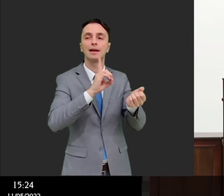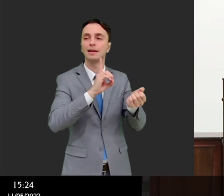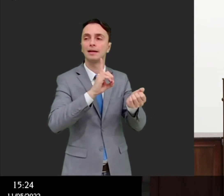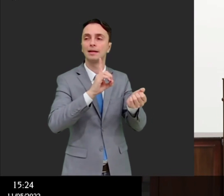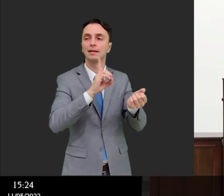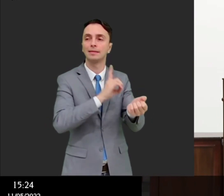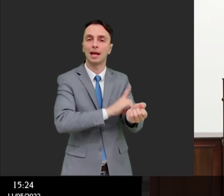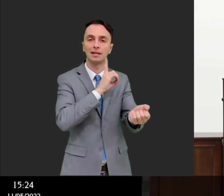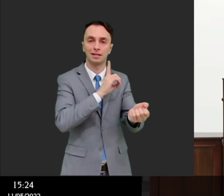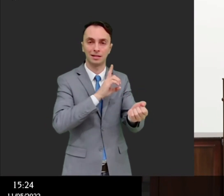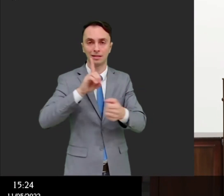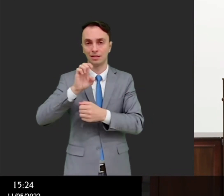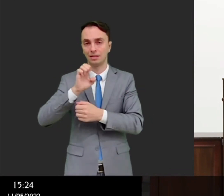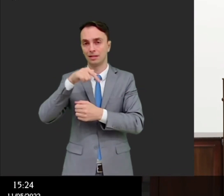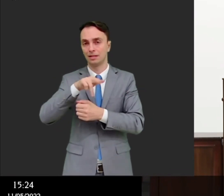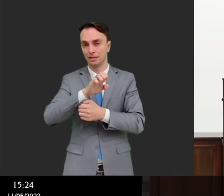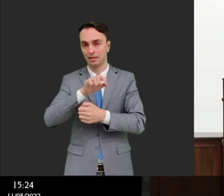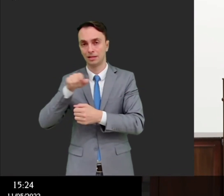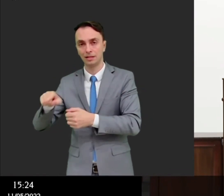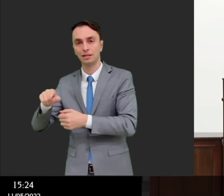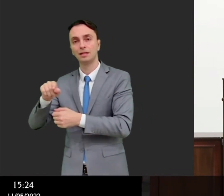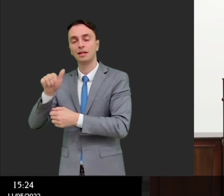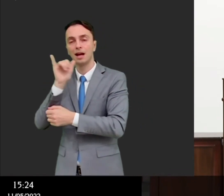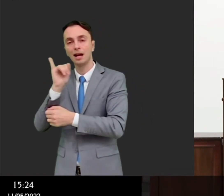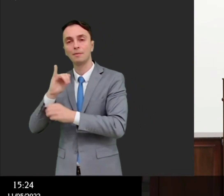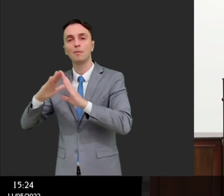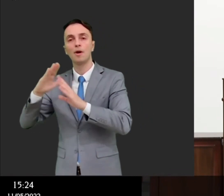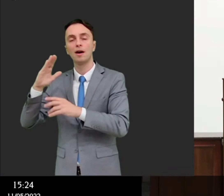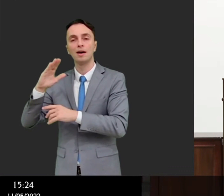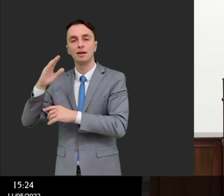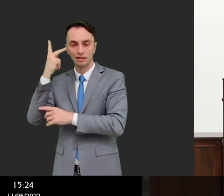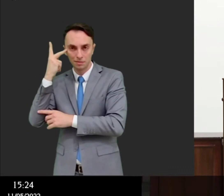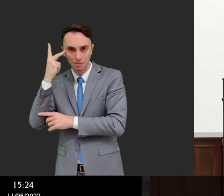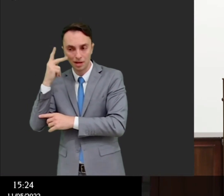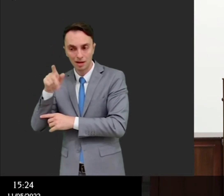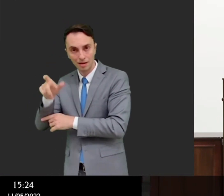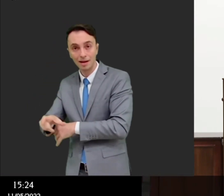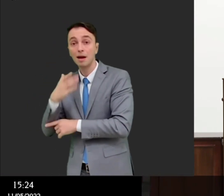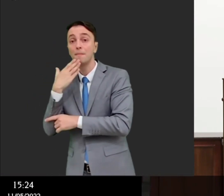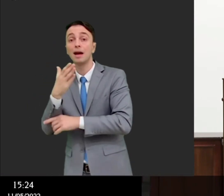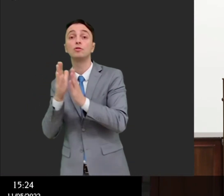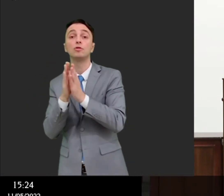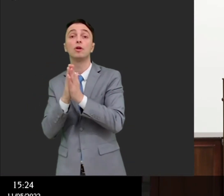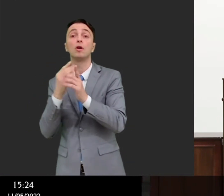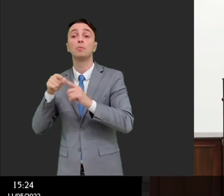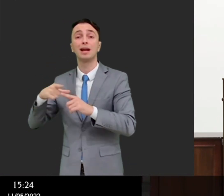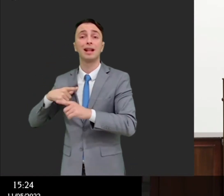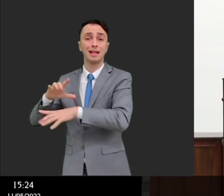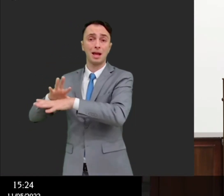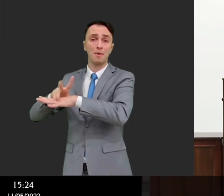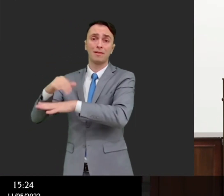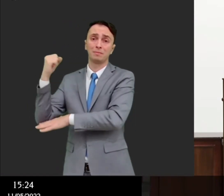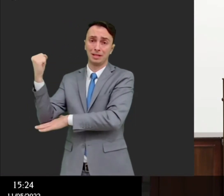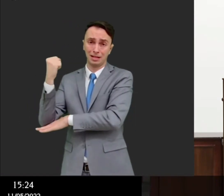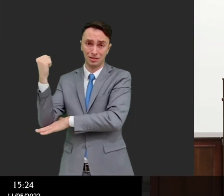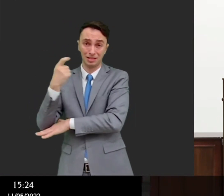irmão Roselito de São Pedro, São Paulo, pede a oração porque está passando por uma enfermidade